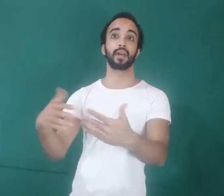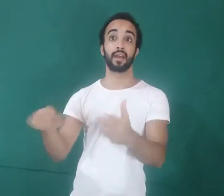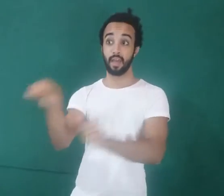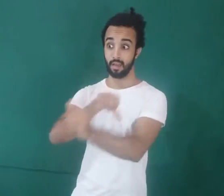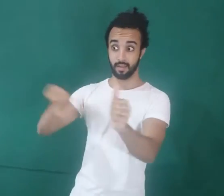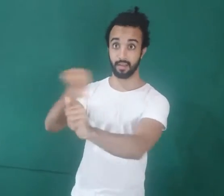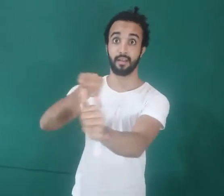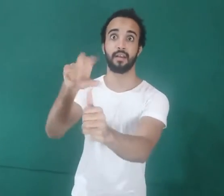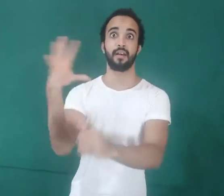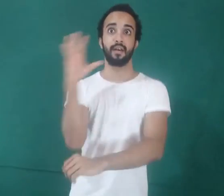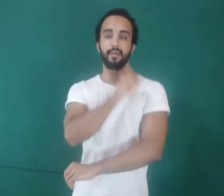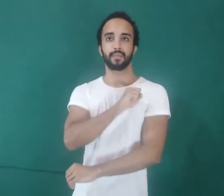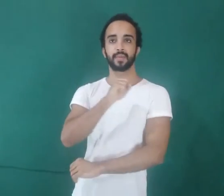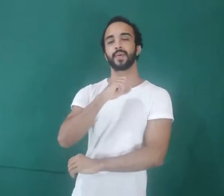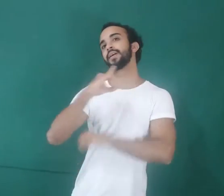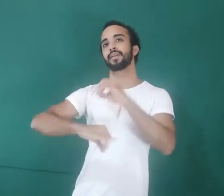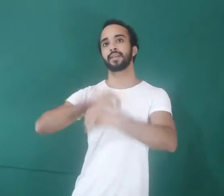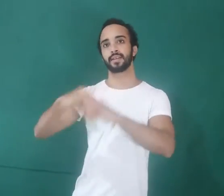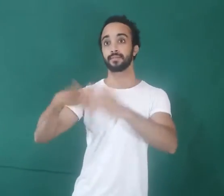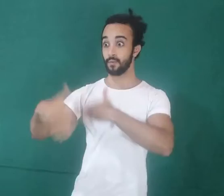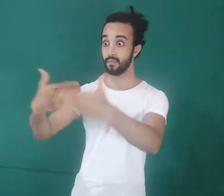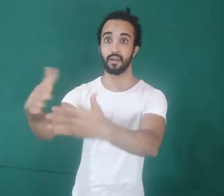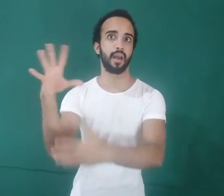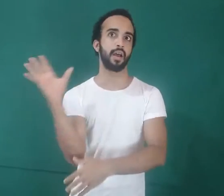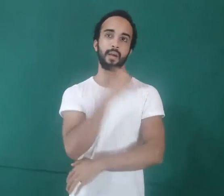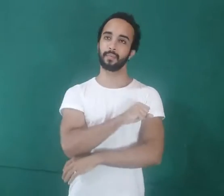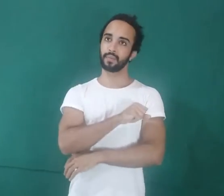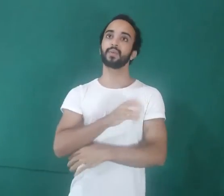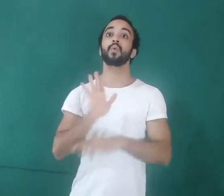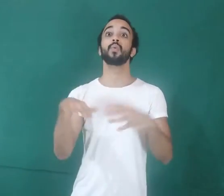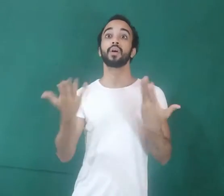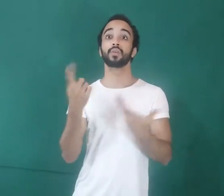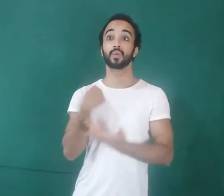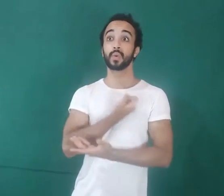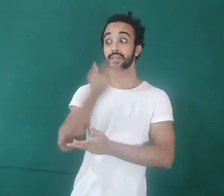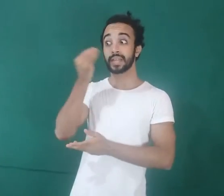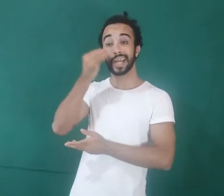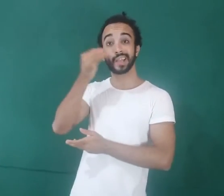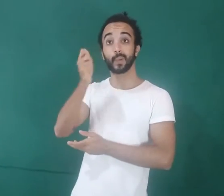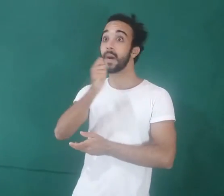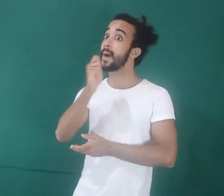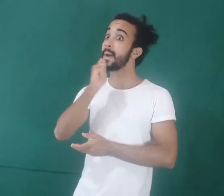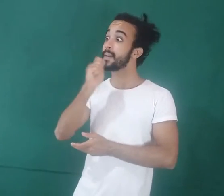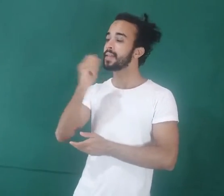se desenvolve muito rapidamente. Então, enquanto a gente está tentando ainda alcançar, tentando entender, tentando criar